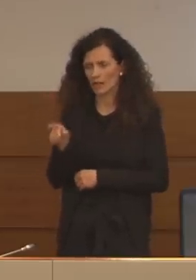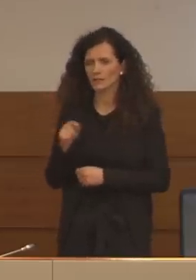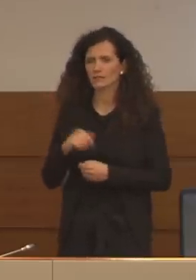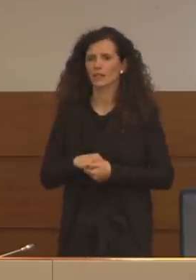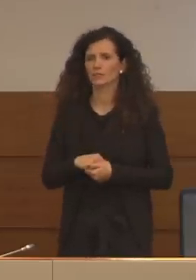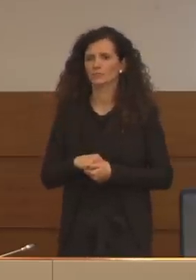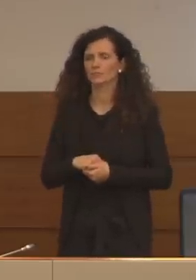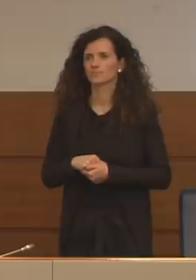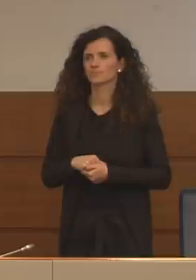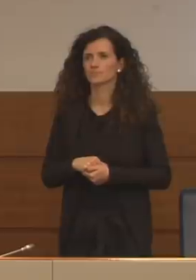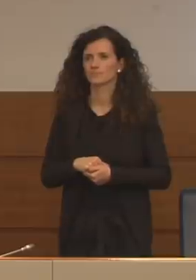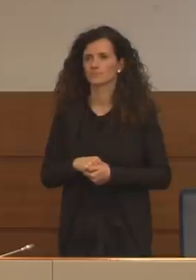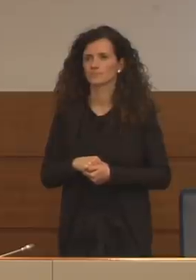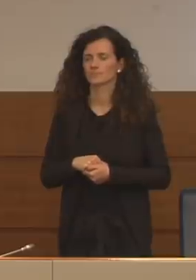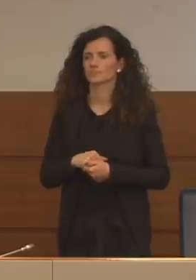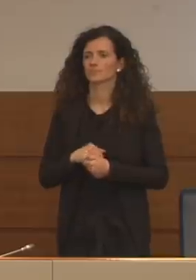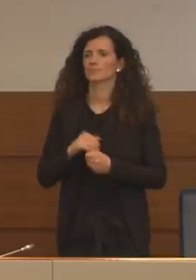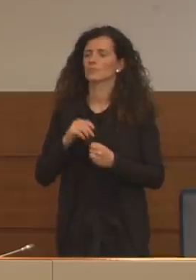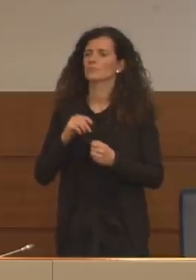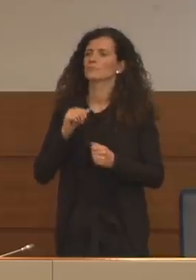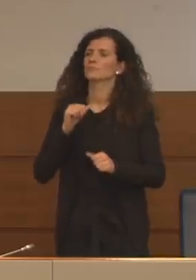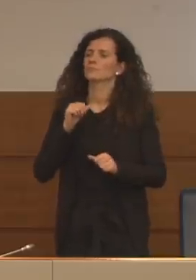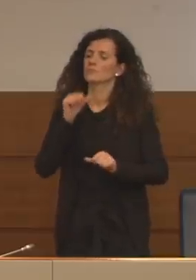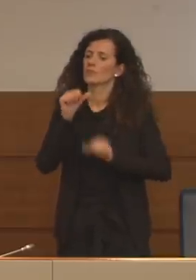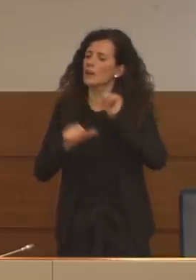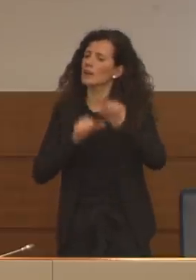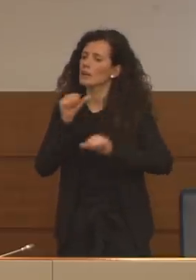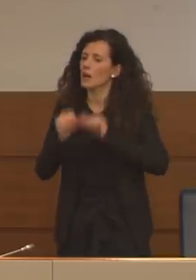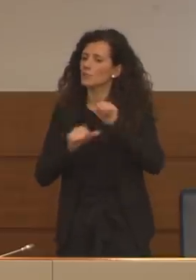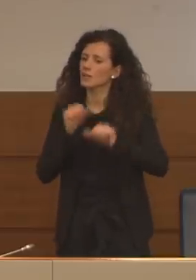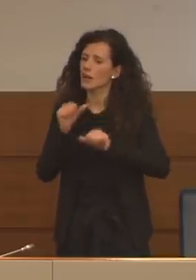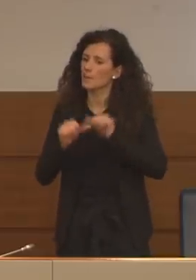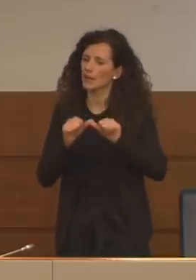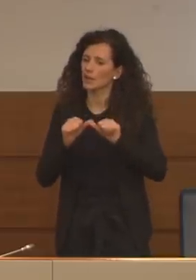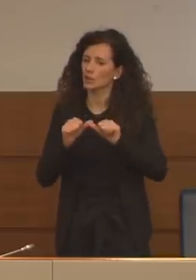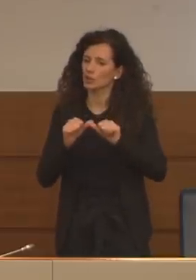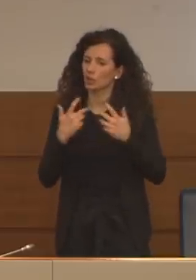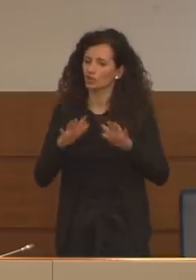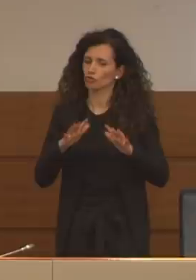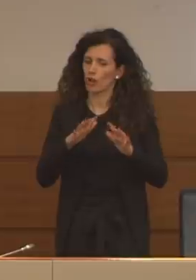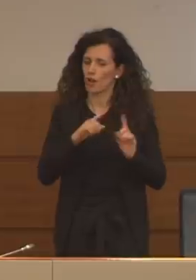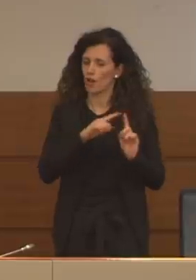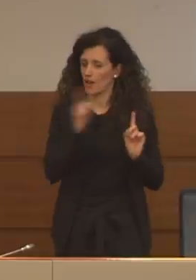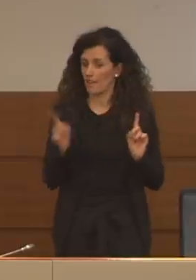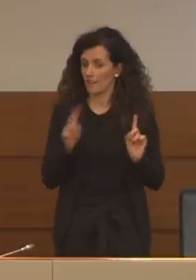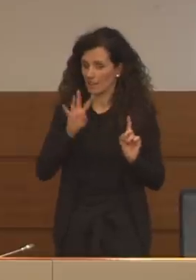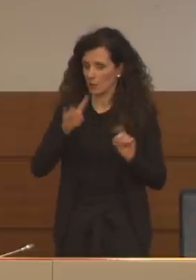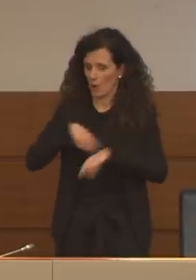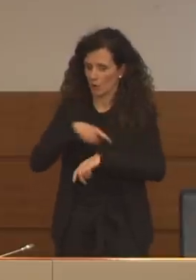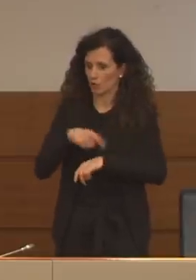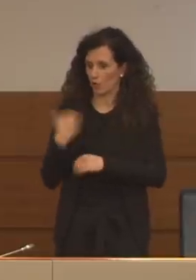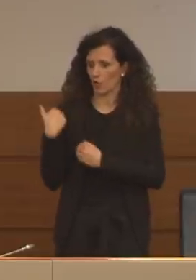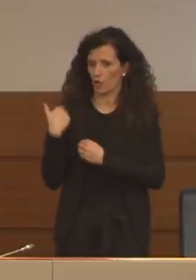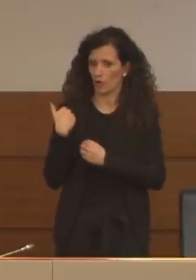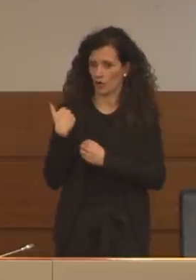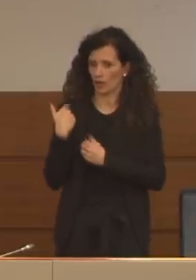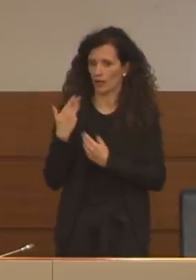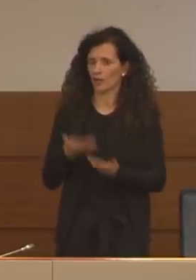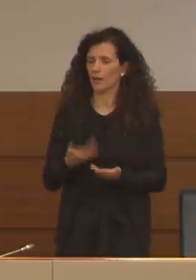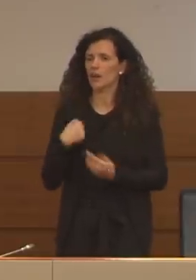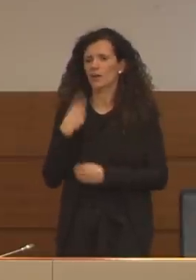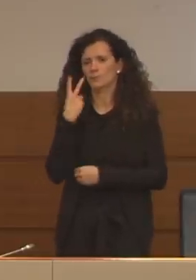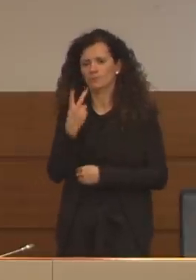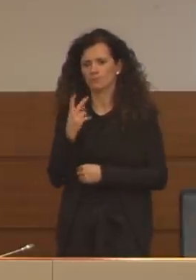il cambiamento che c'è stato nelle ultime 24 ore ed è un cambiamento che ho vissuto